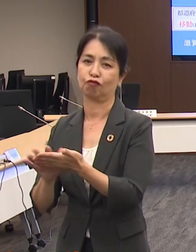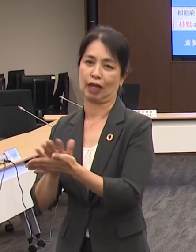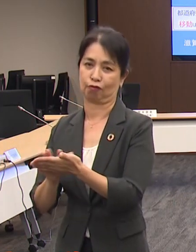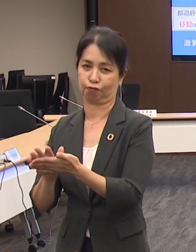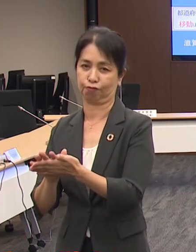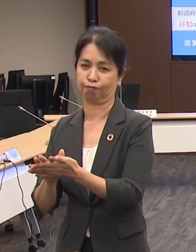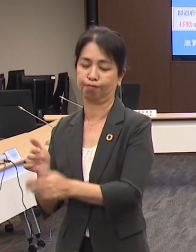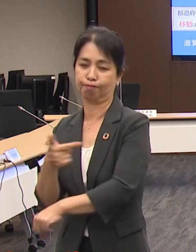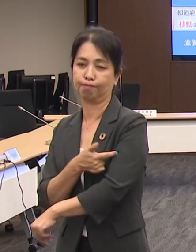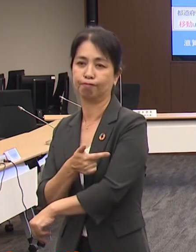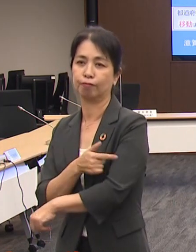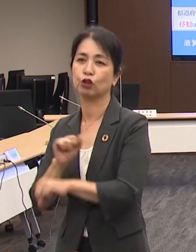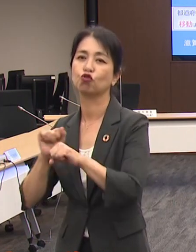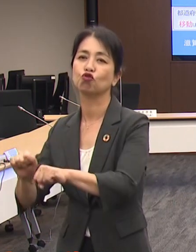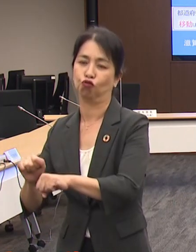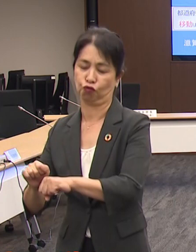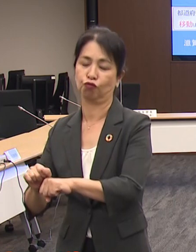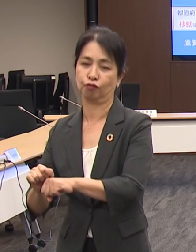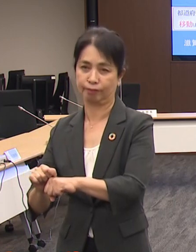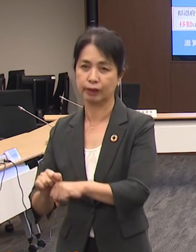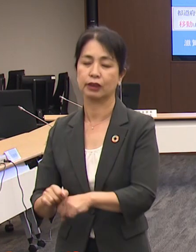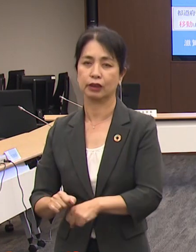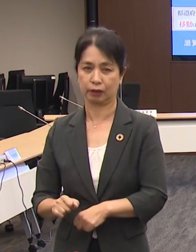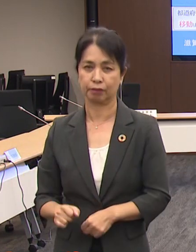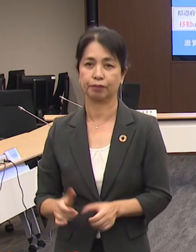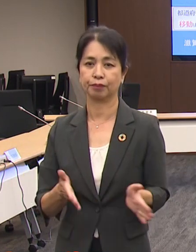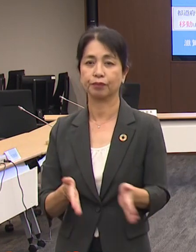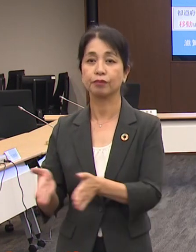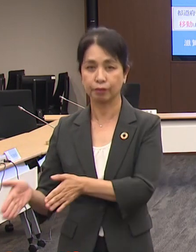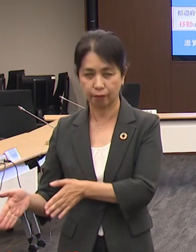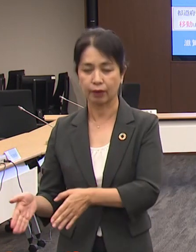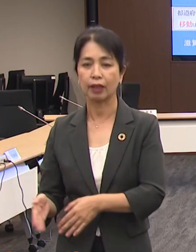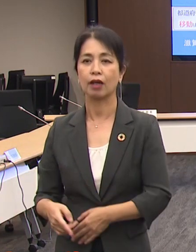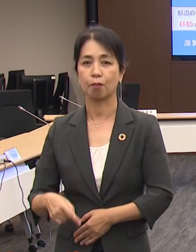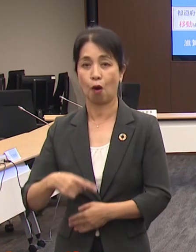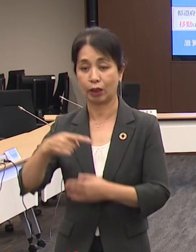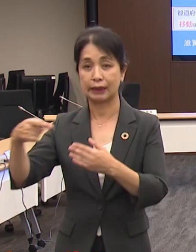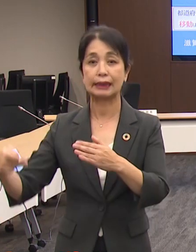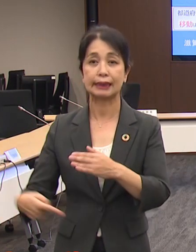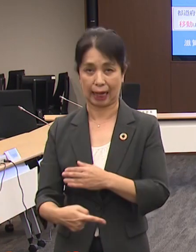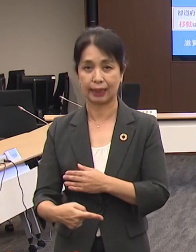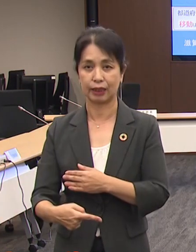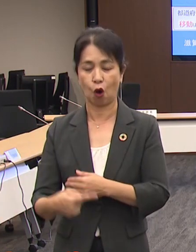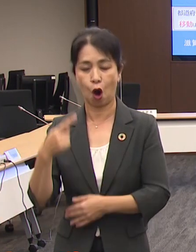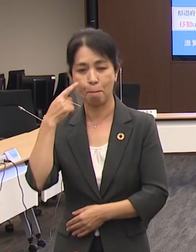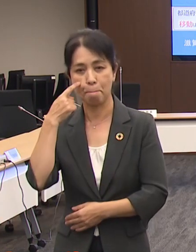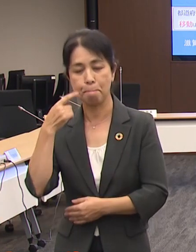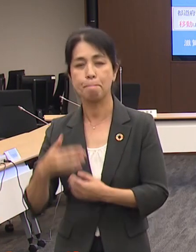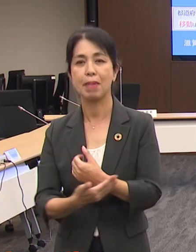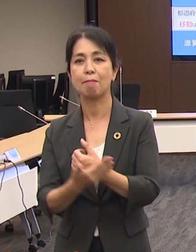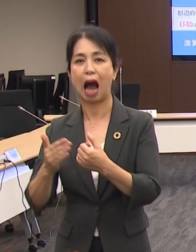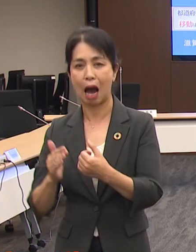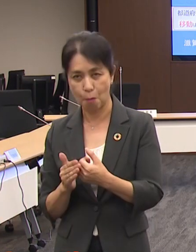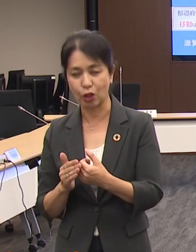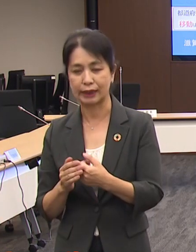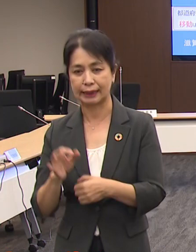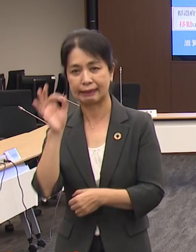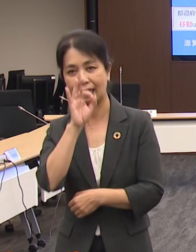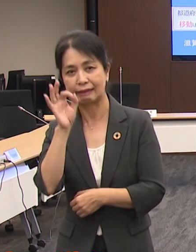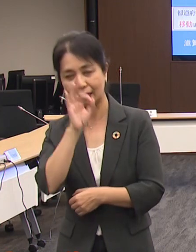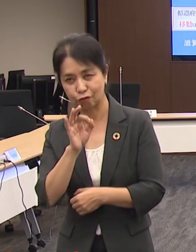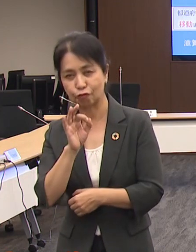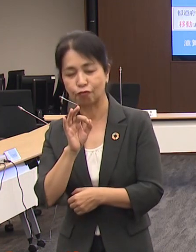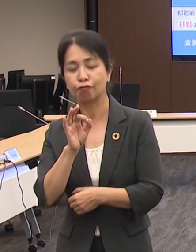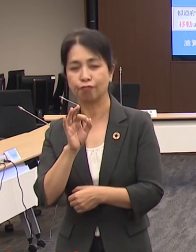。この建物の1階にあります見守り観察ステーションにつきましては、10月1日からは県